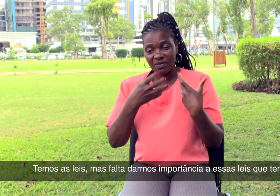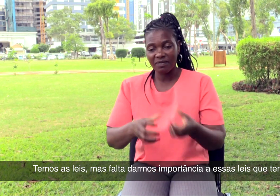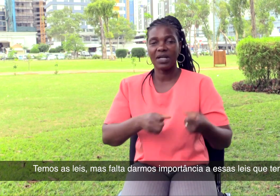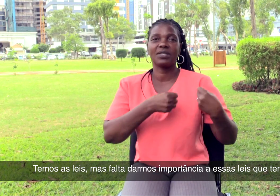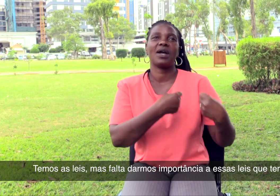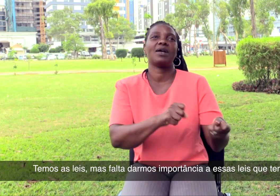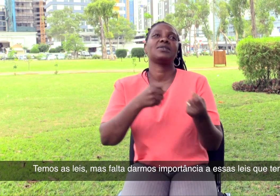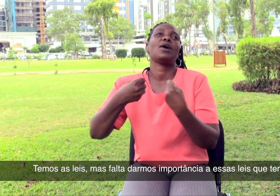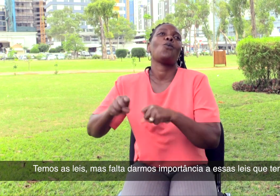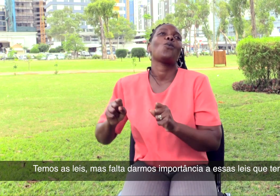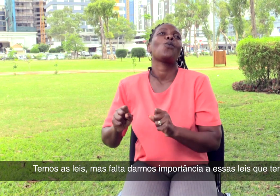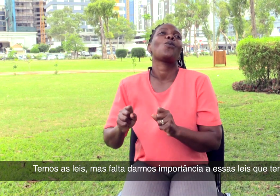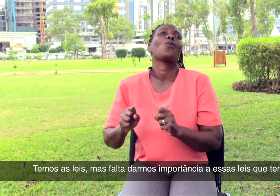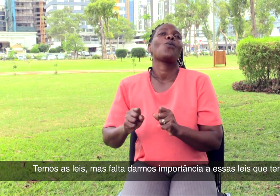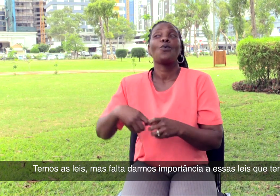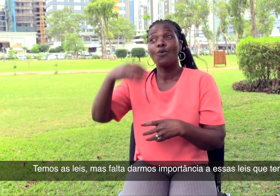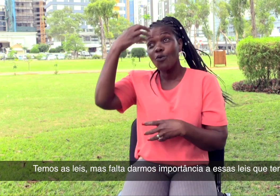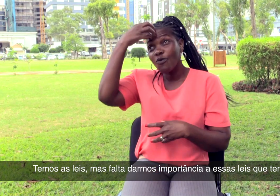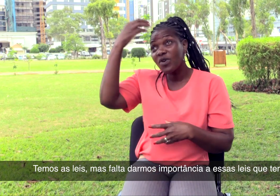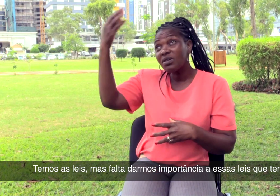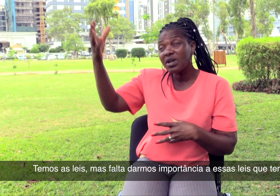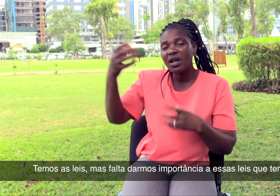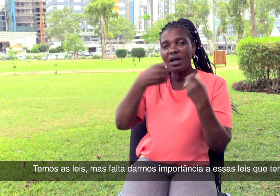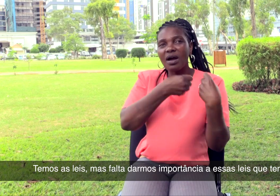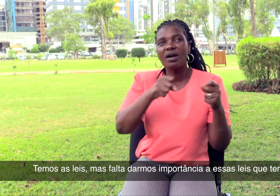Temos essas leis, mas ainda falta